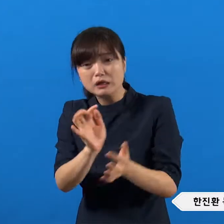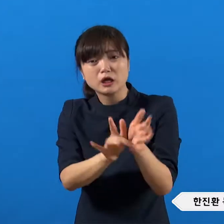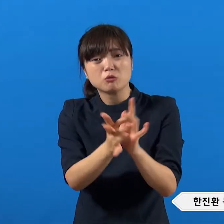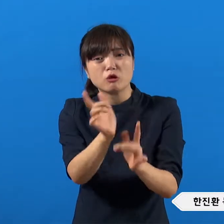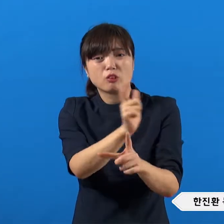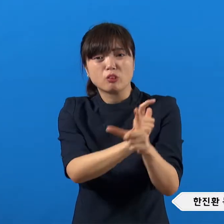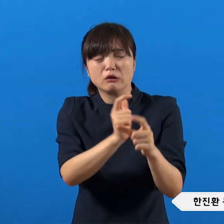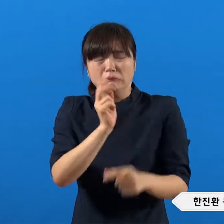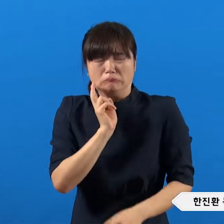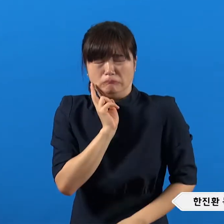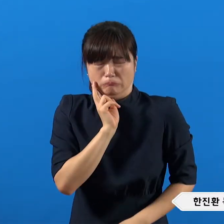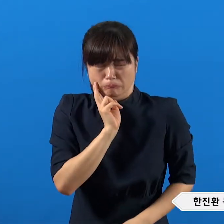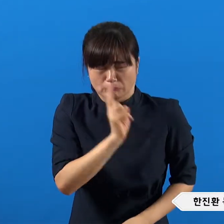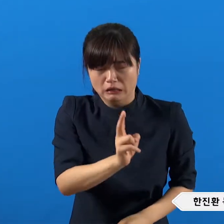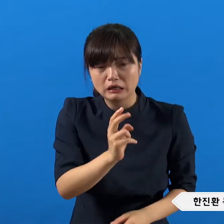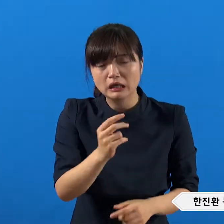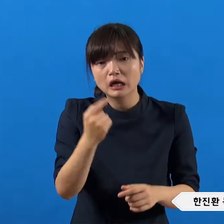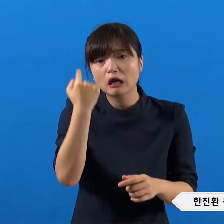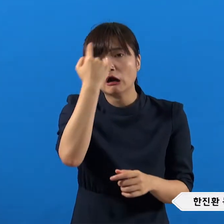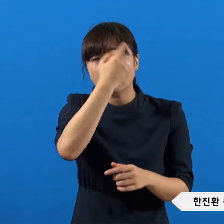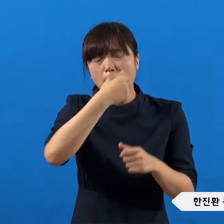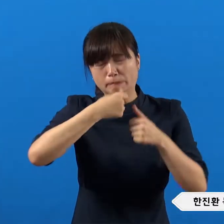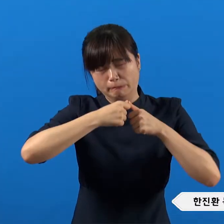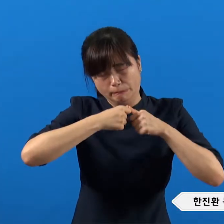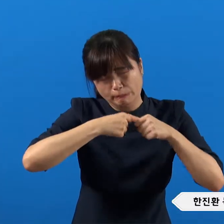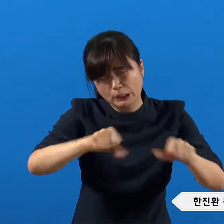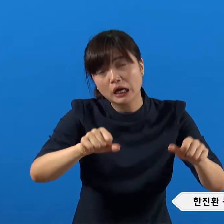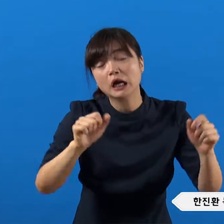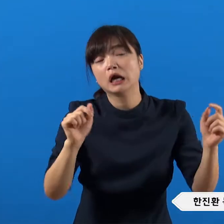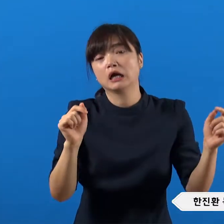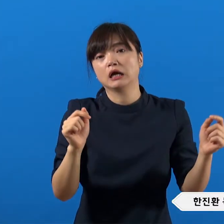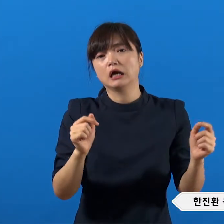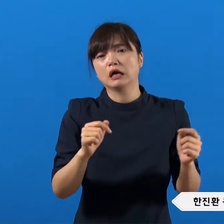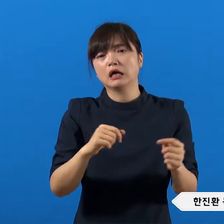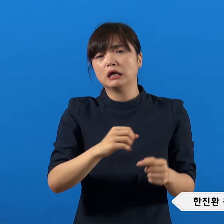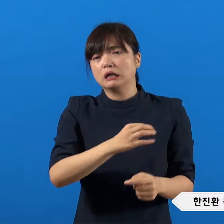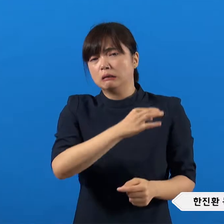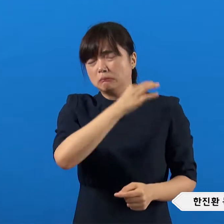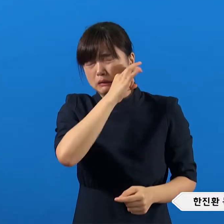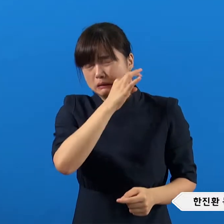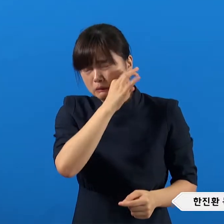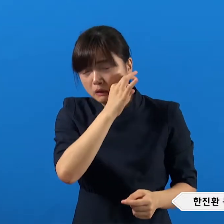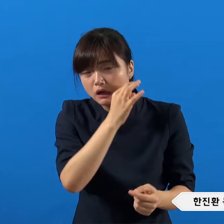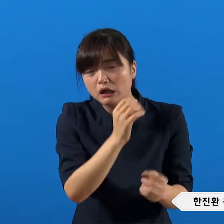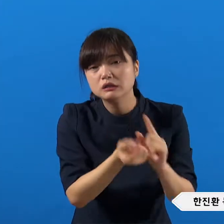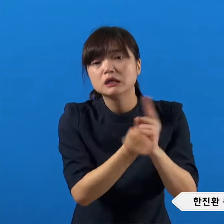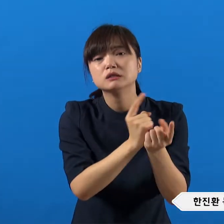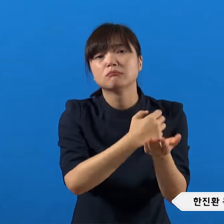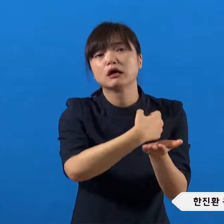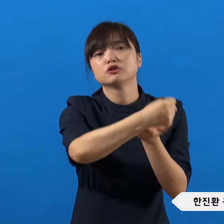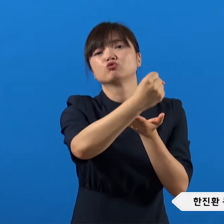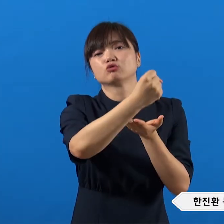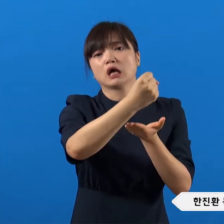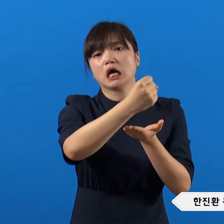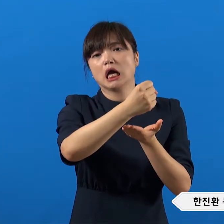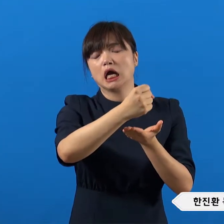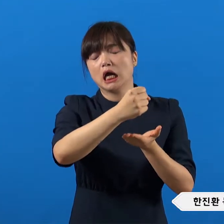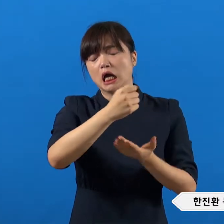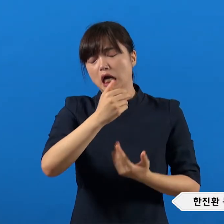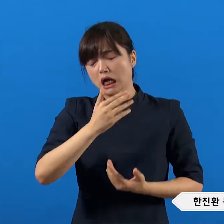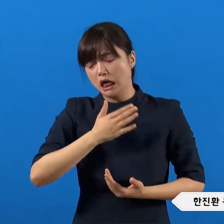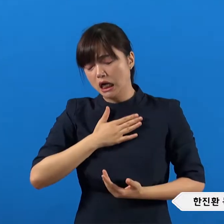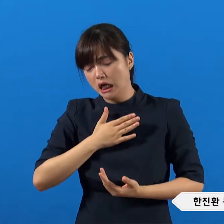주님은 수치와 고난을 당하셨지, 그 생각이 듭니다.